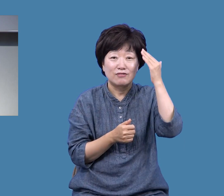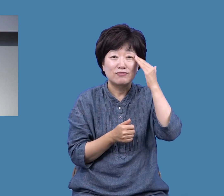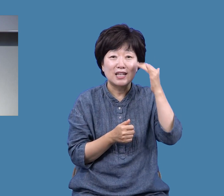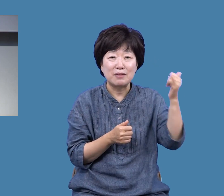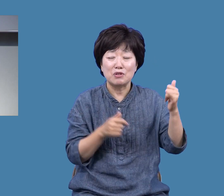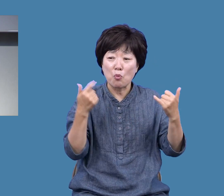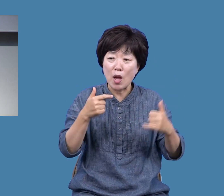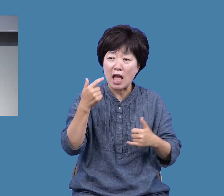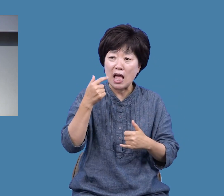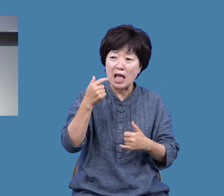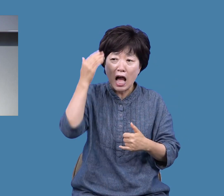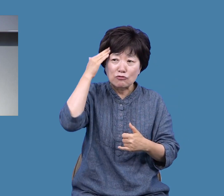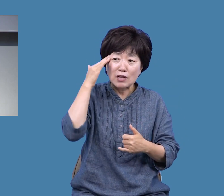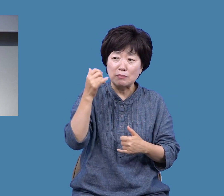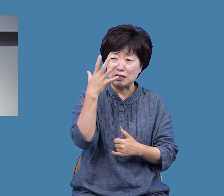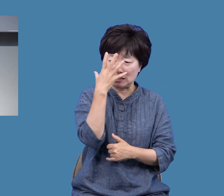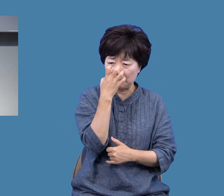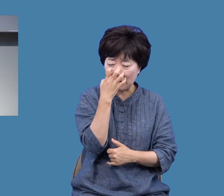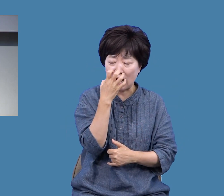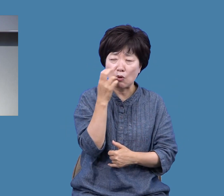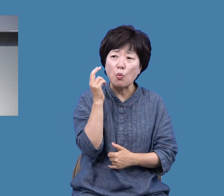항상 심각하냐고 이러고 물어보더라고.